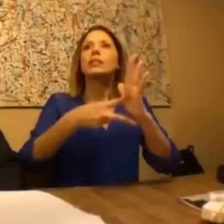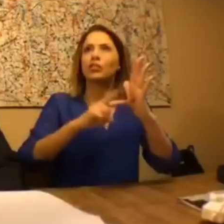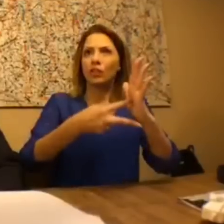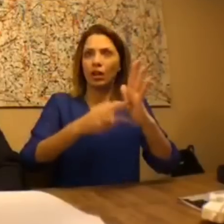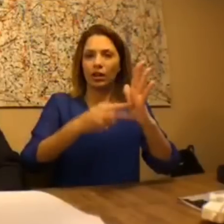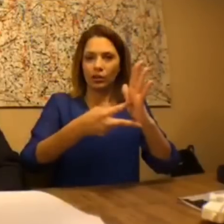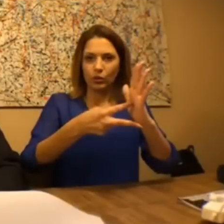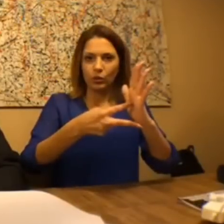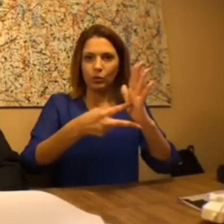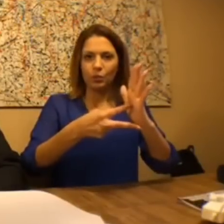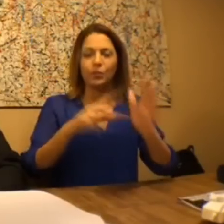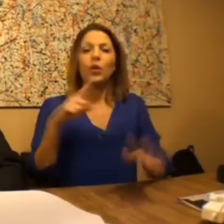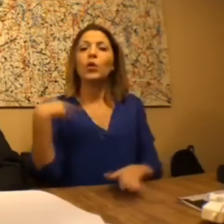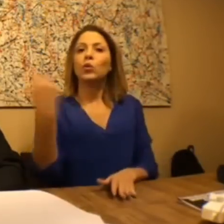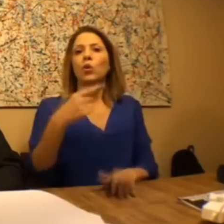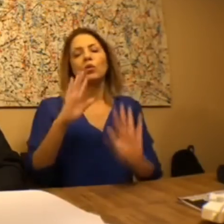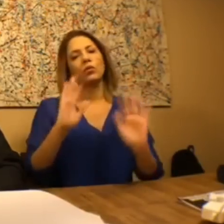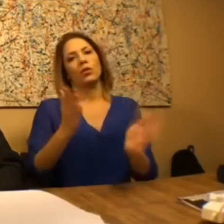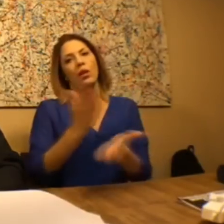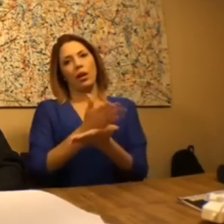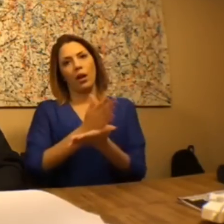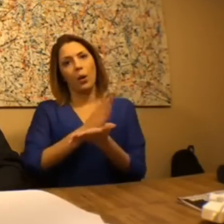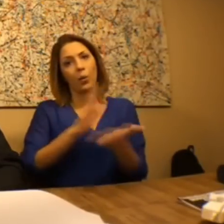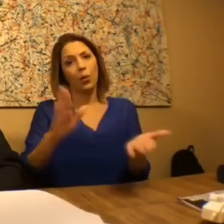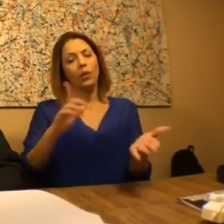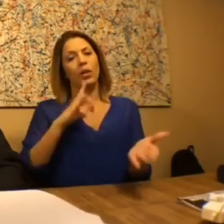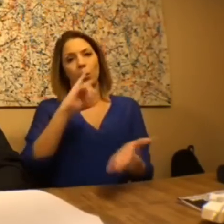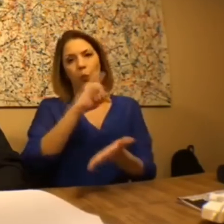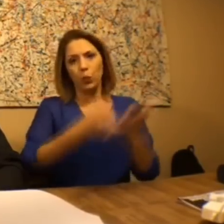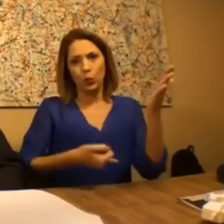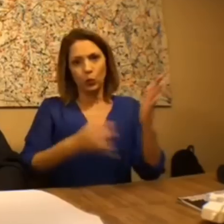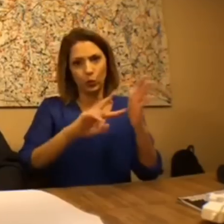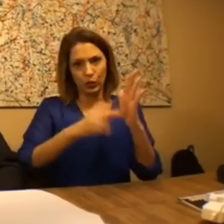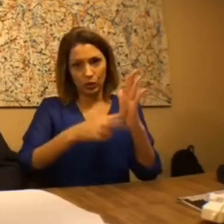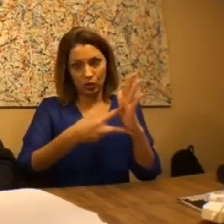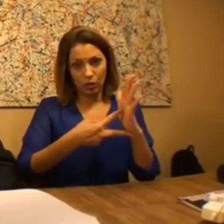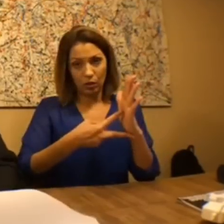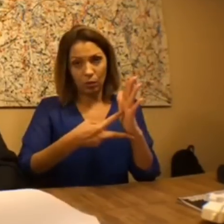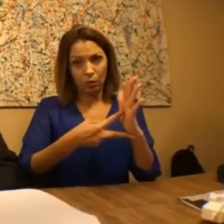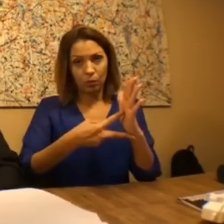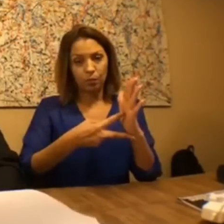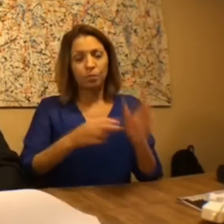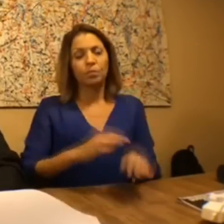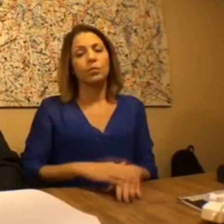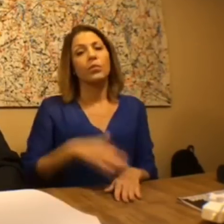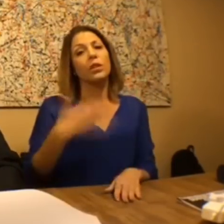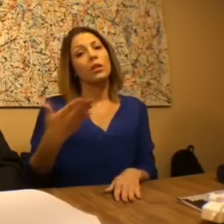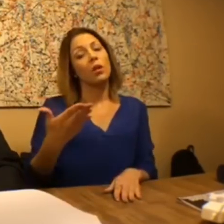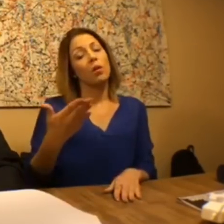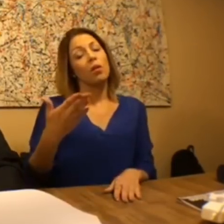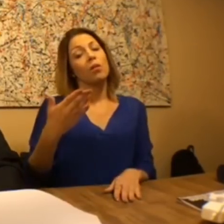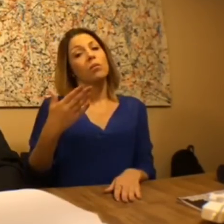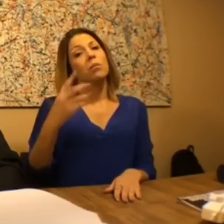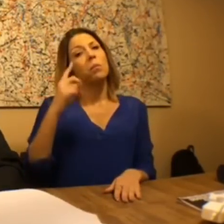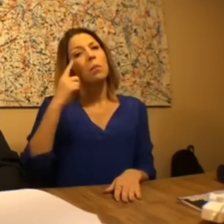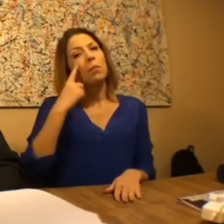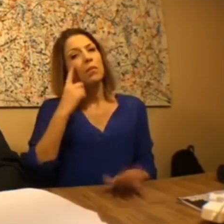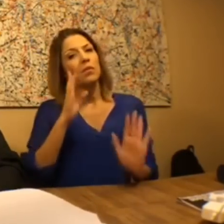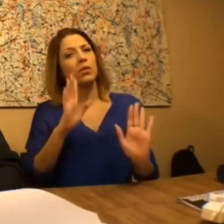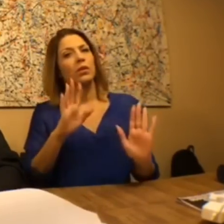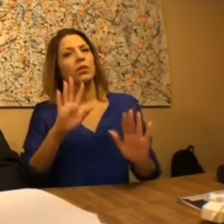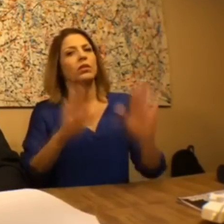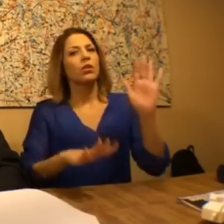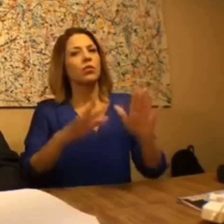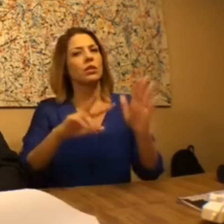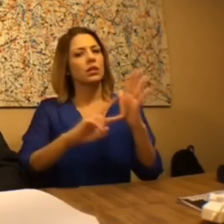sindical. Então, a previsão, né, que os sindicatos deixem de arrecadar em torno de